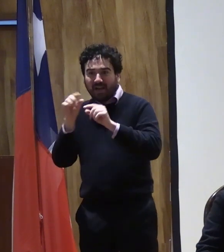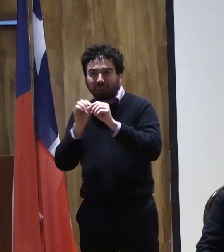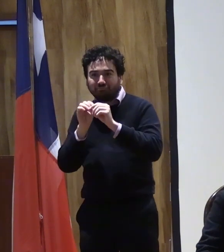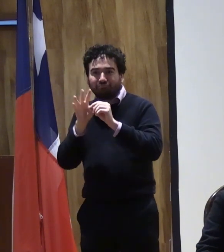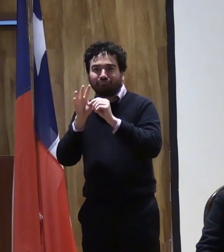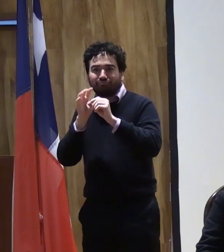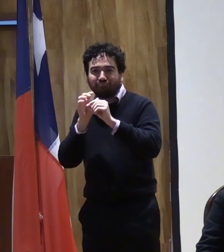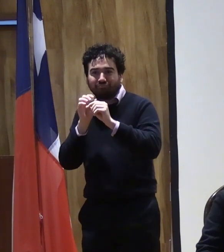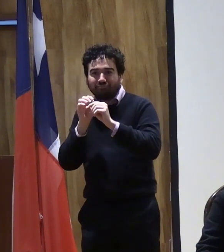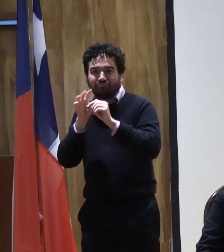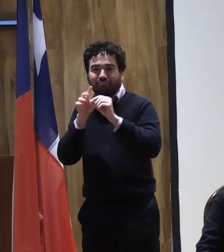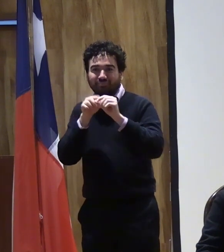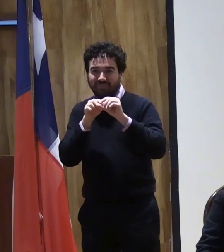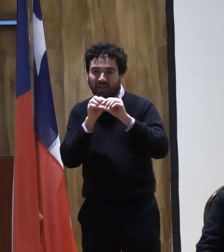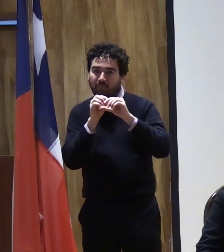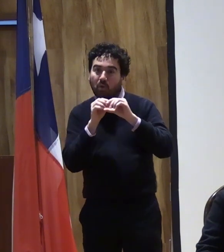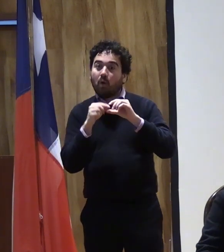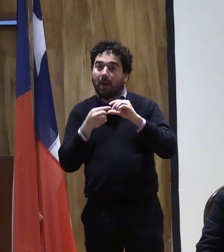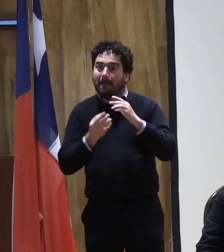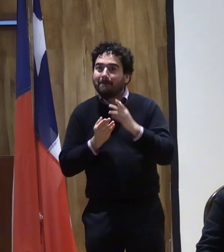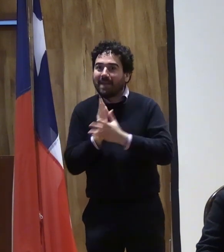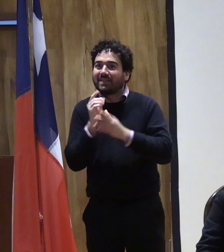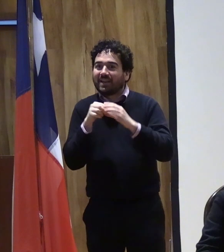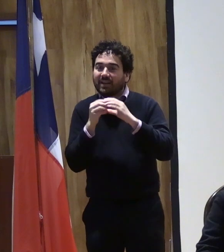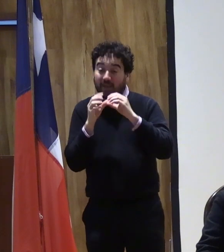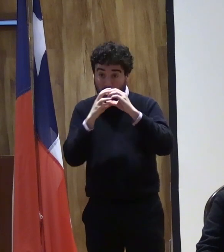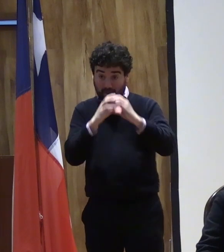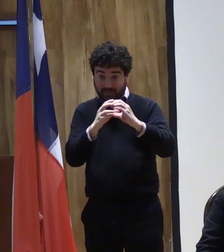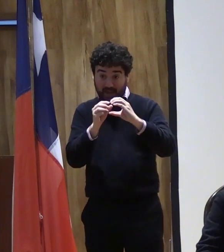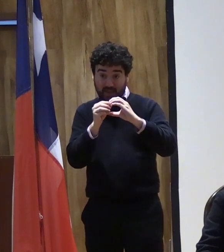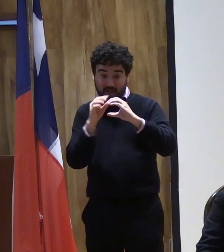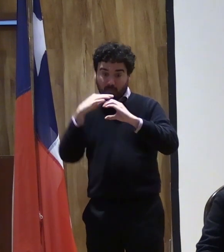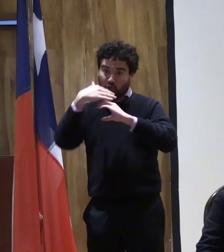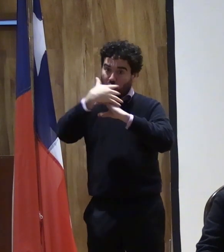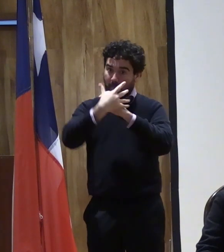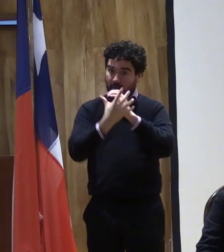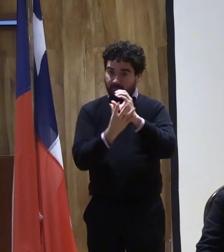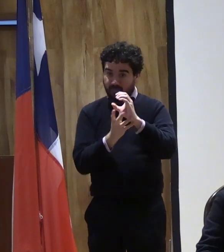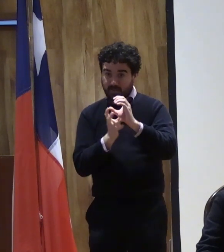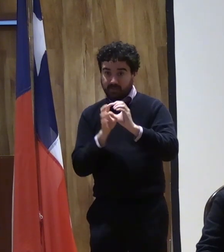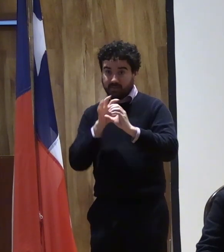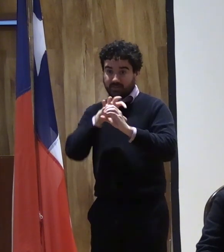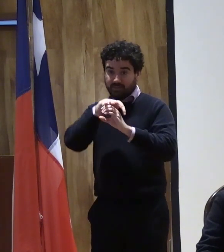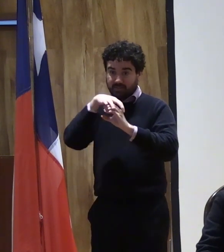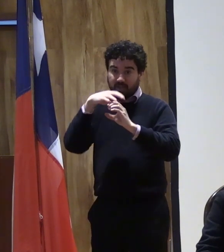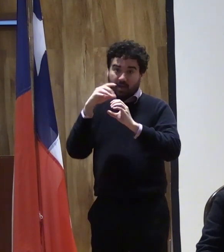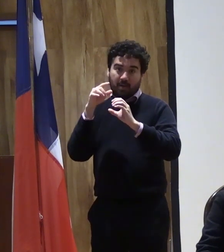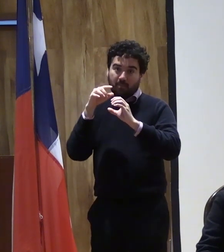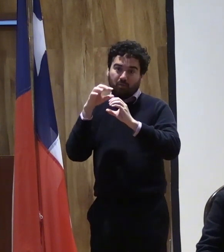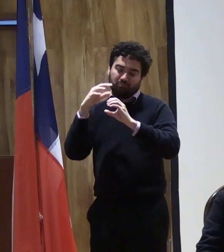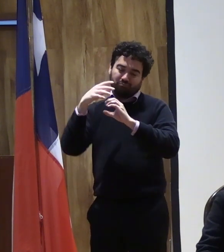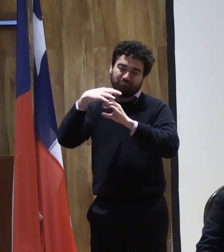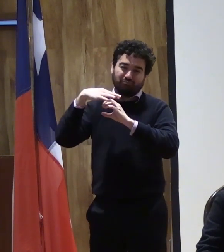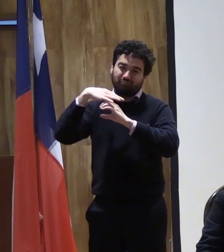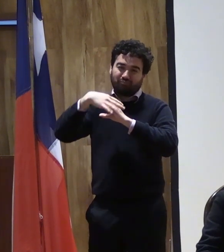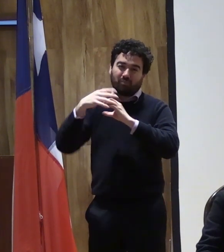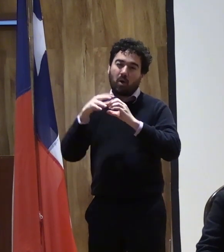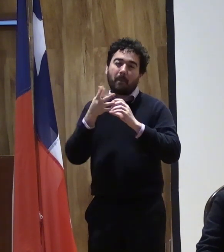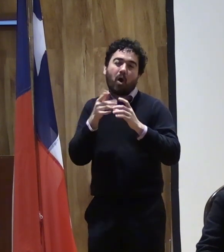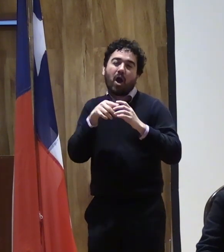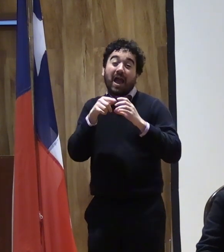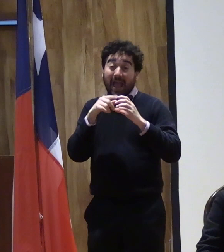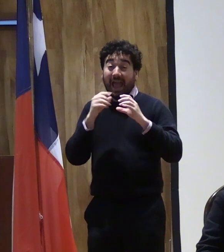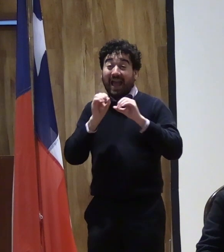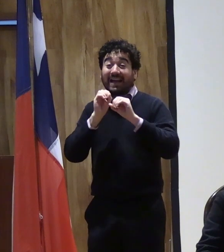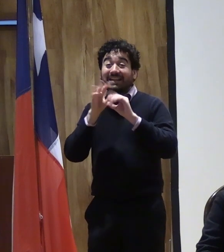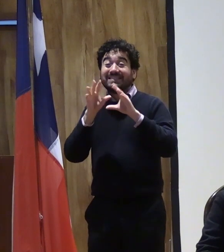en el medio que le permite a la estrella en la superficie o en la pseudosuperficie, porque las estrellas son gaseosas. La